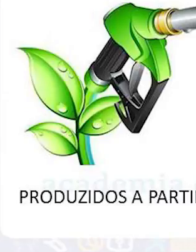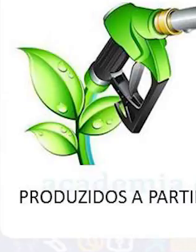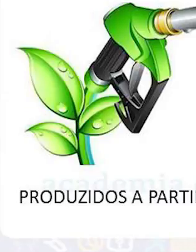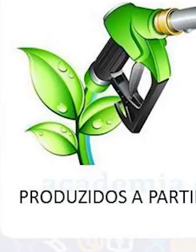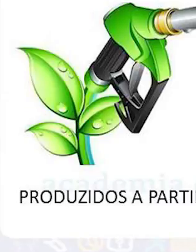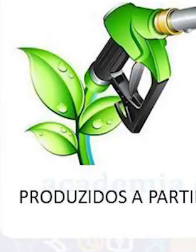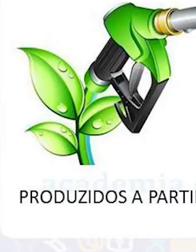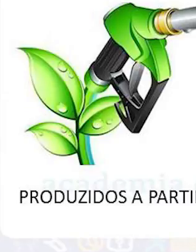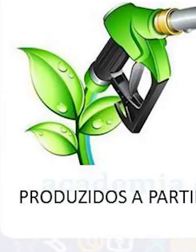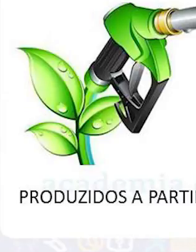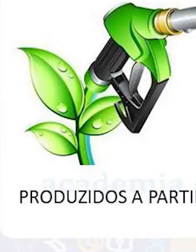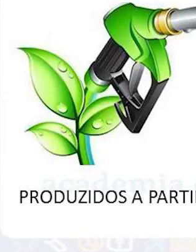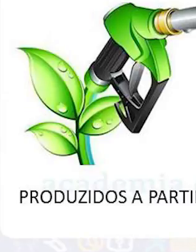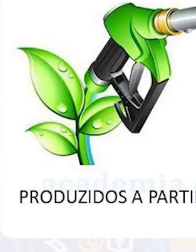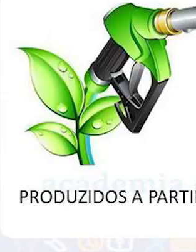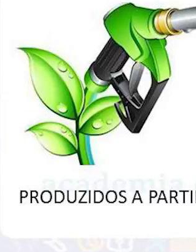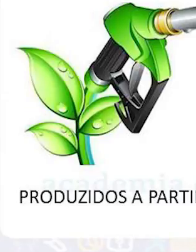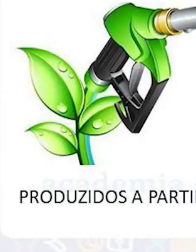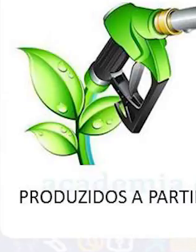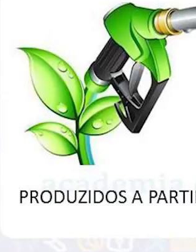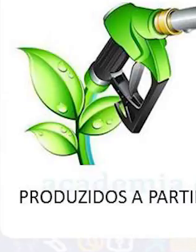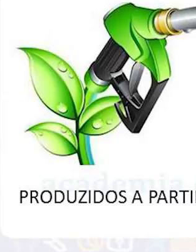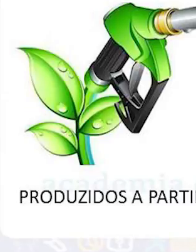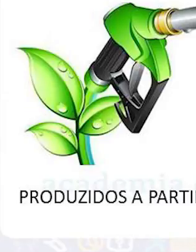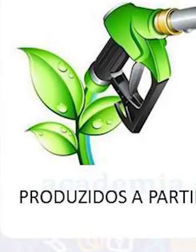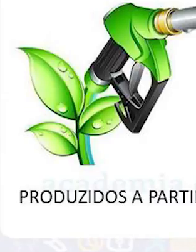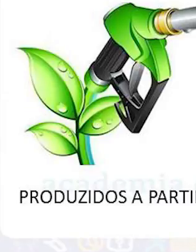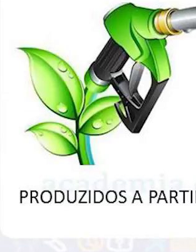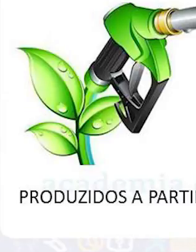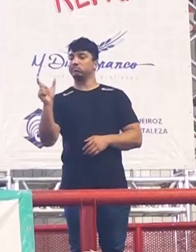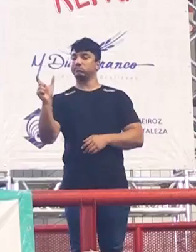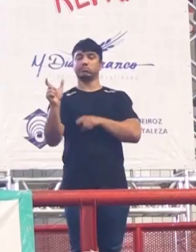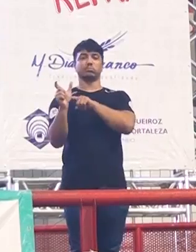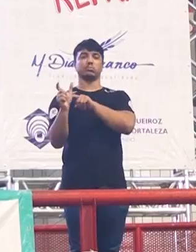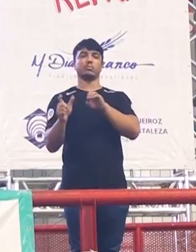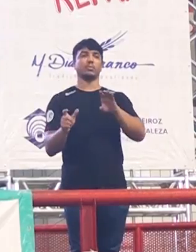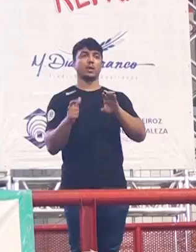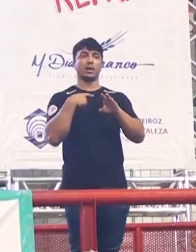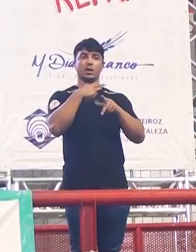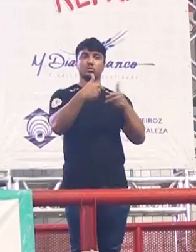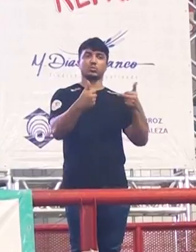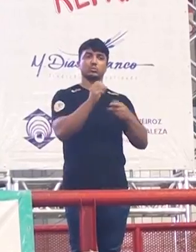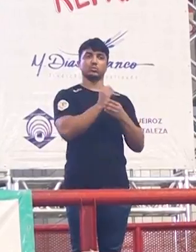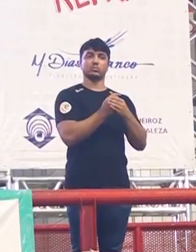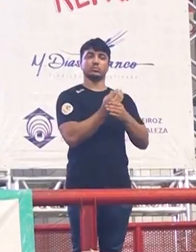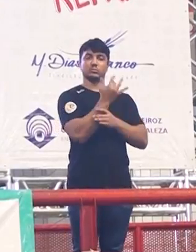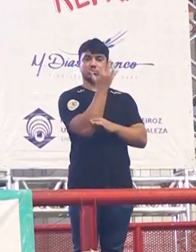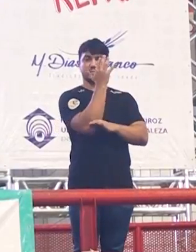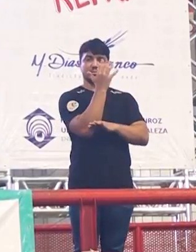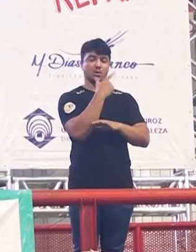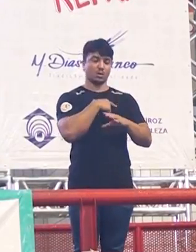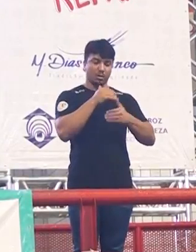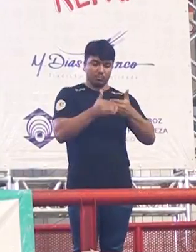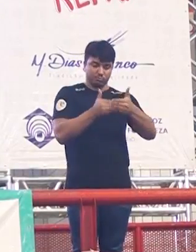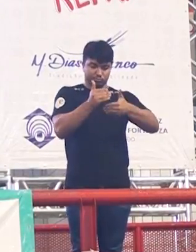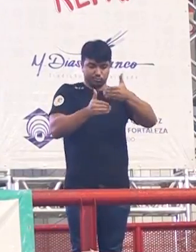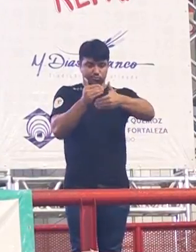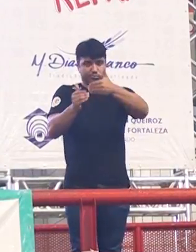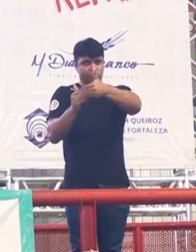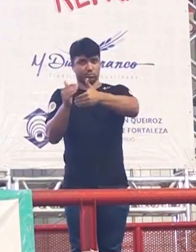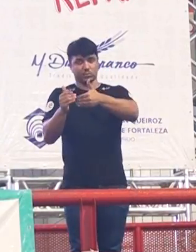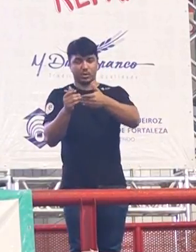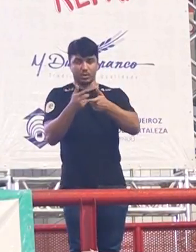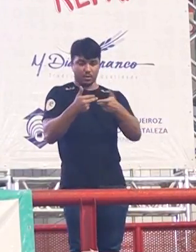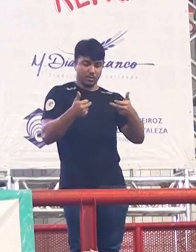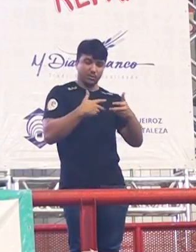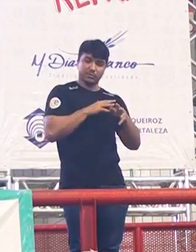da biomassa. Biomassa. Você pega a matéria orgânica, processa,